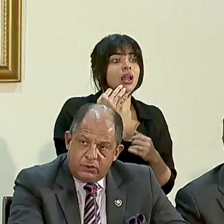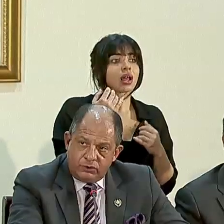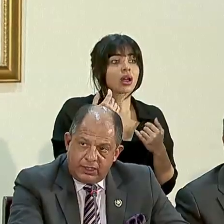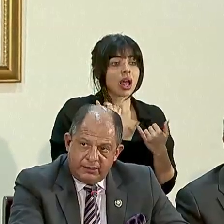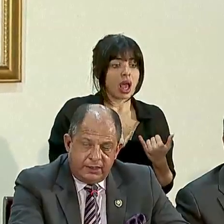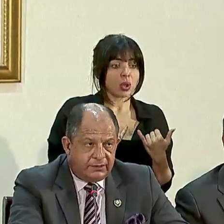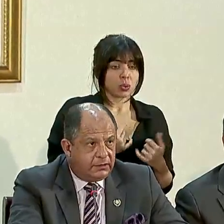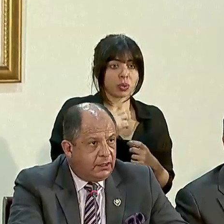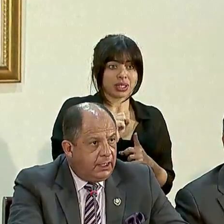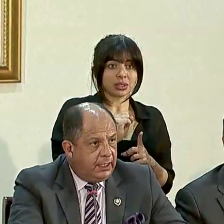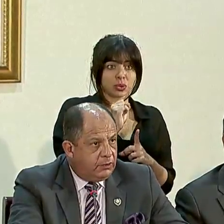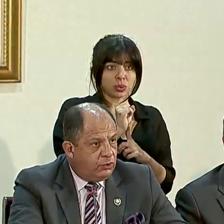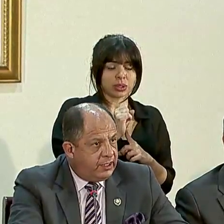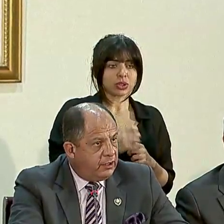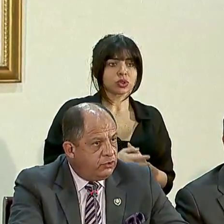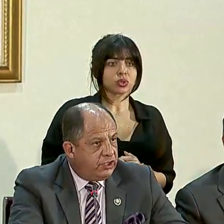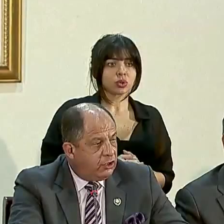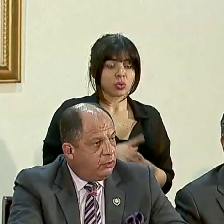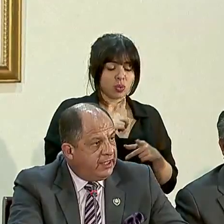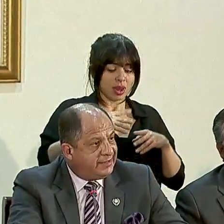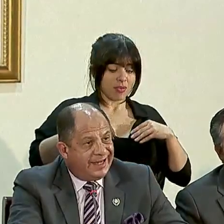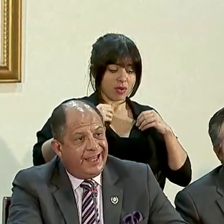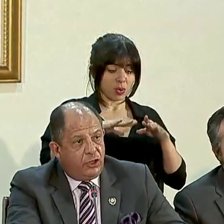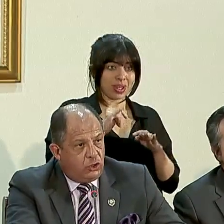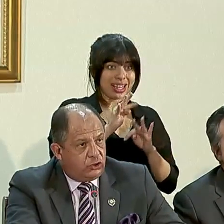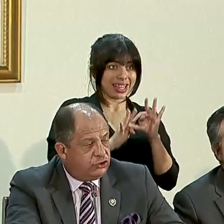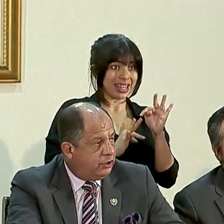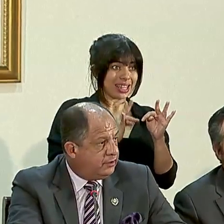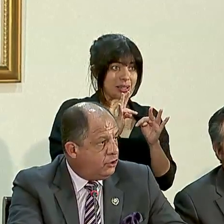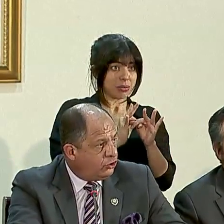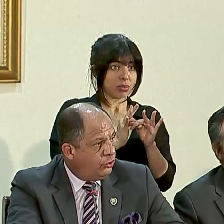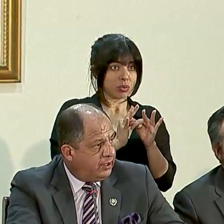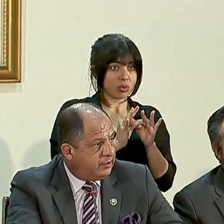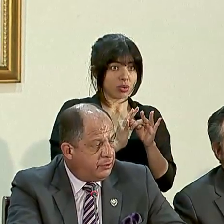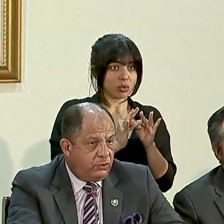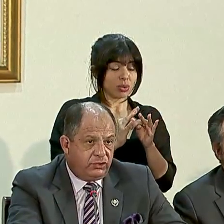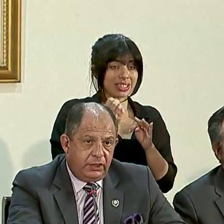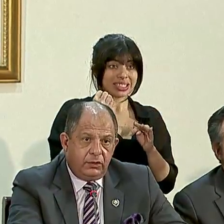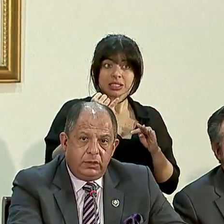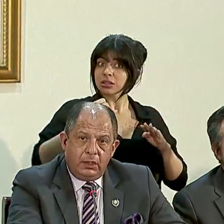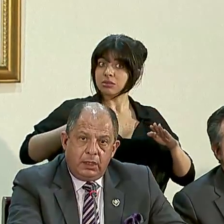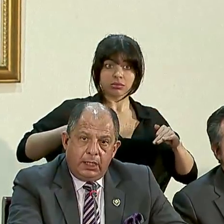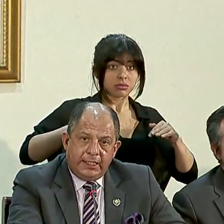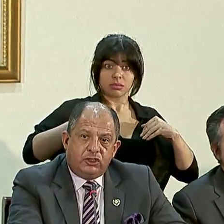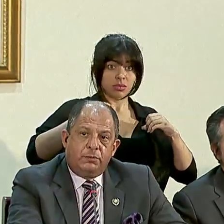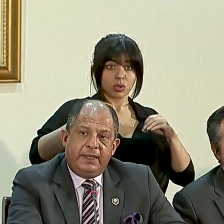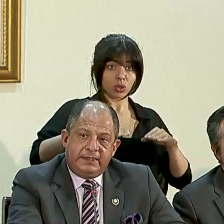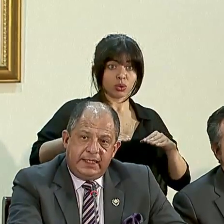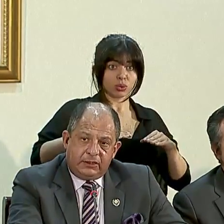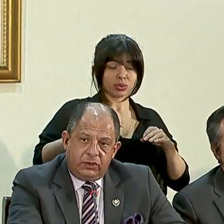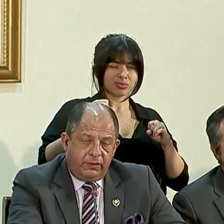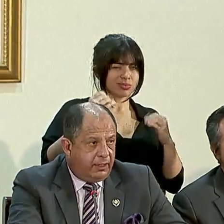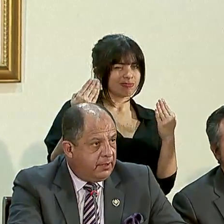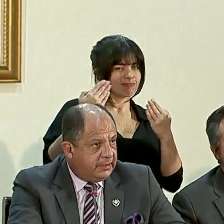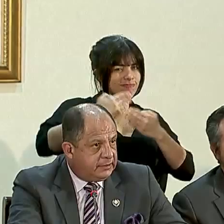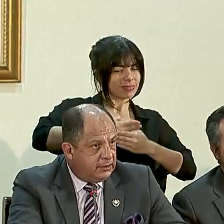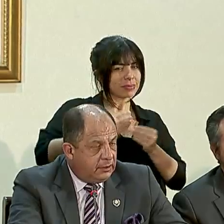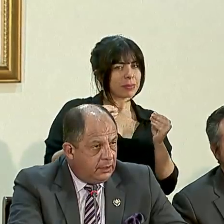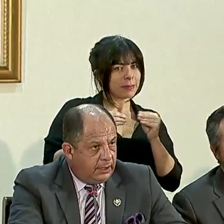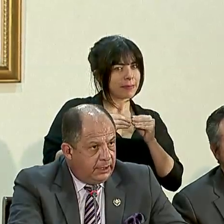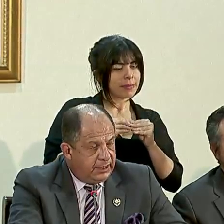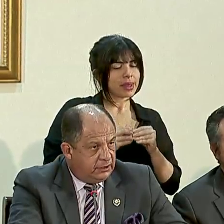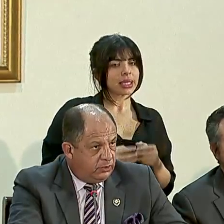actuales circunstancias, una renuncia como esa, que si no se hubiese producido, ensombrecía todavía